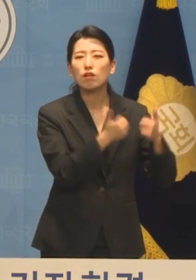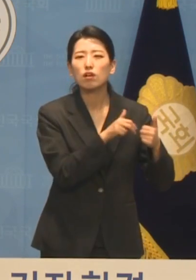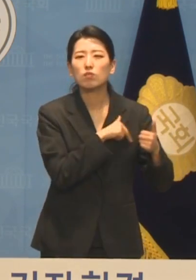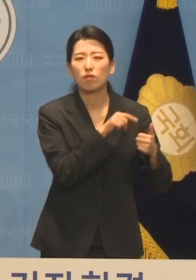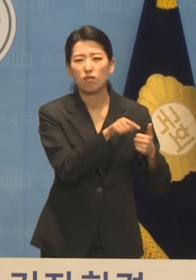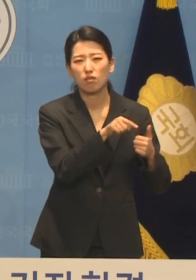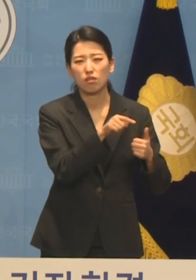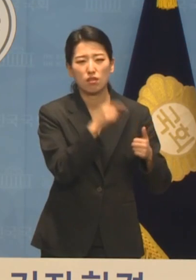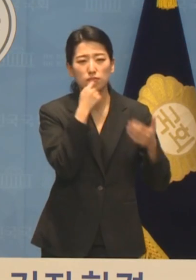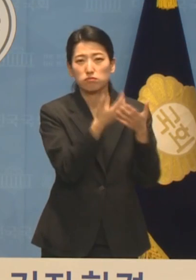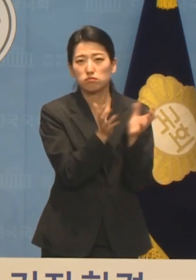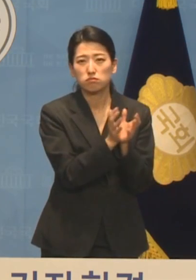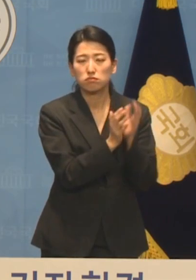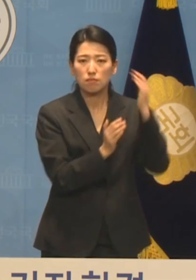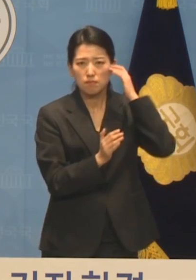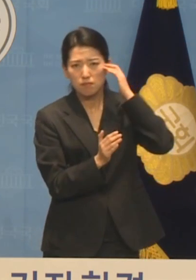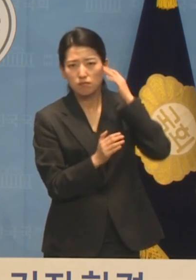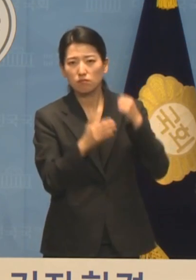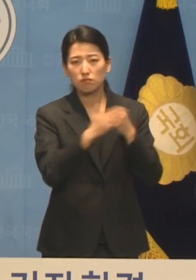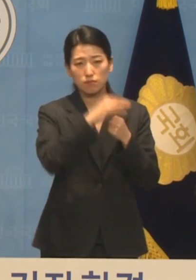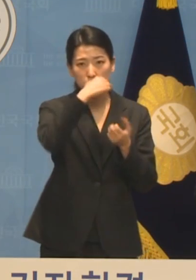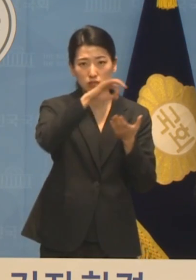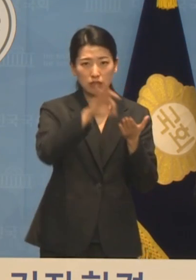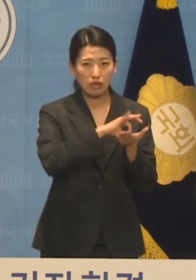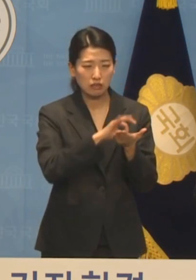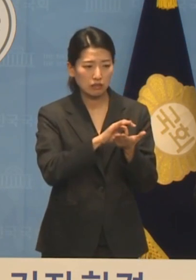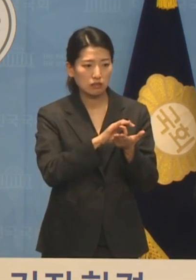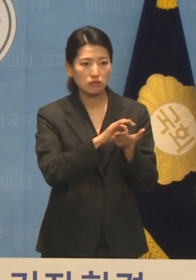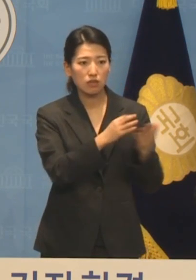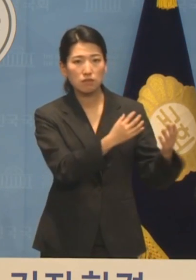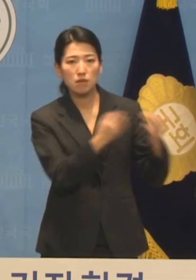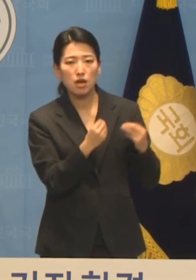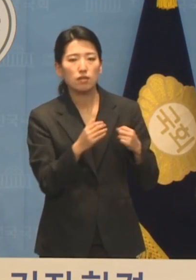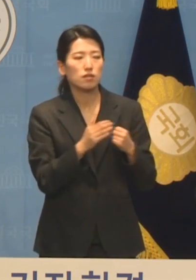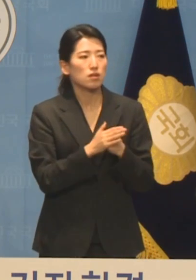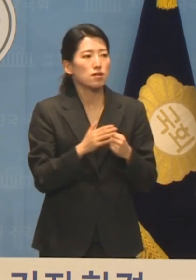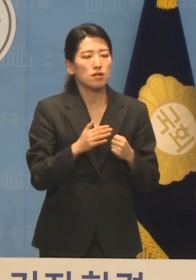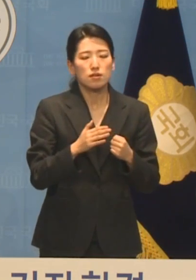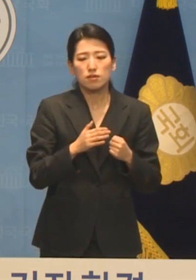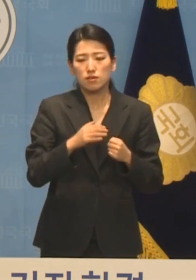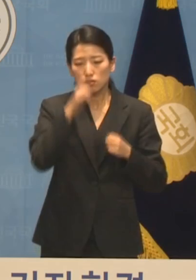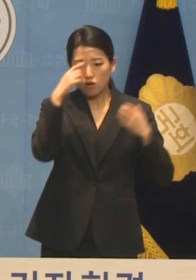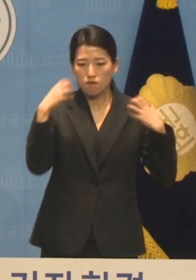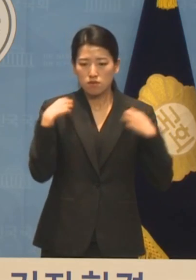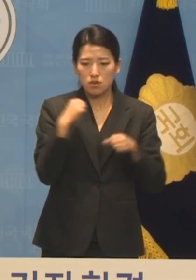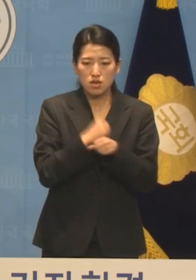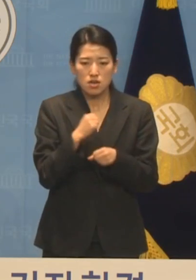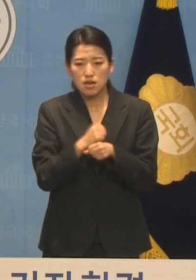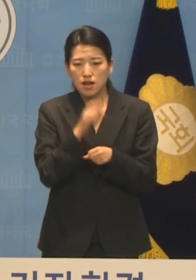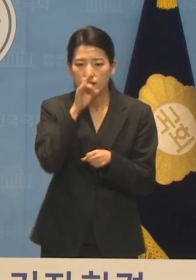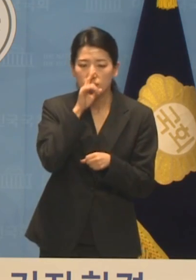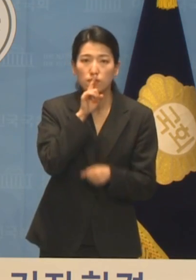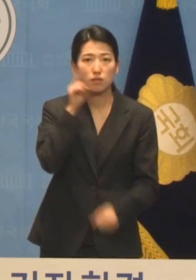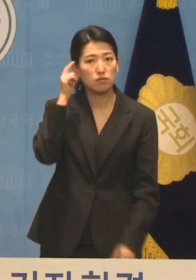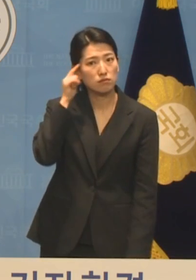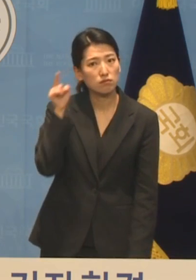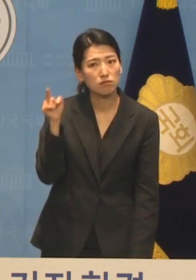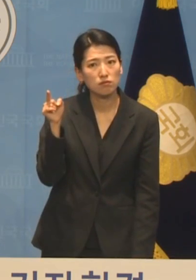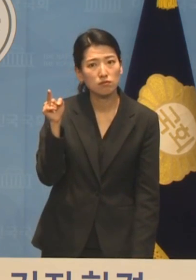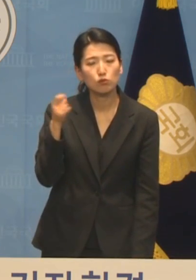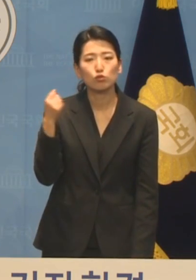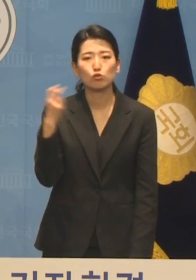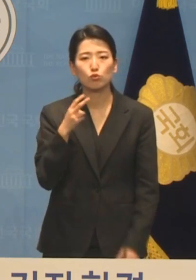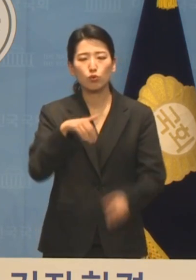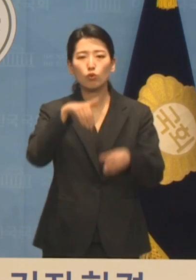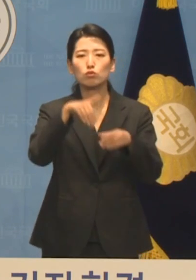국가기관의 실질적인 활동이 불가능한 상태에 이른 것으로 판단한 것입니다. 그리고 부정선거에 대한 의혹을